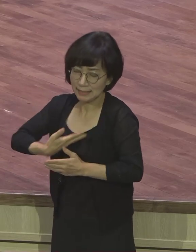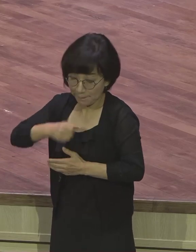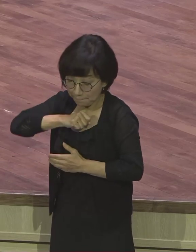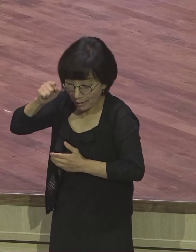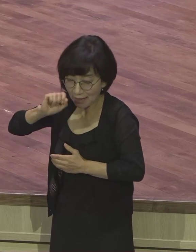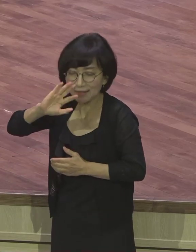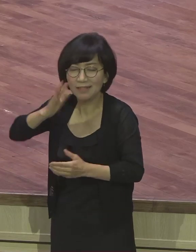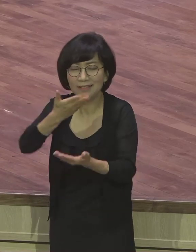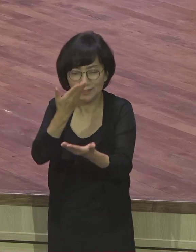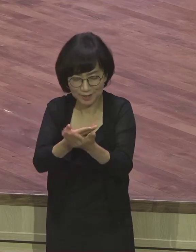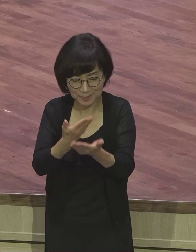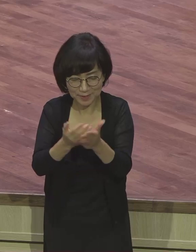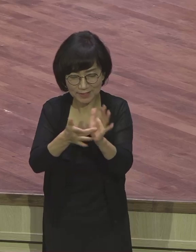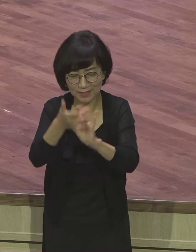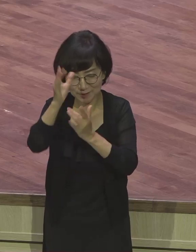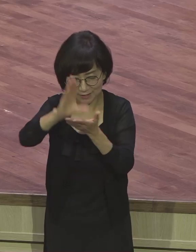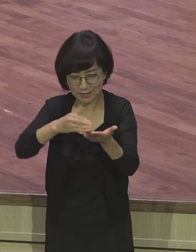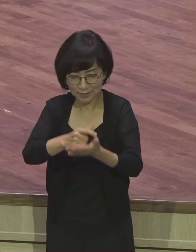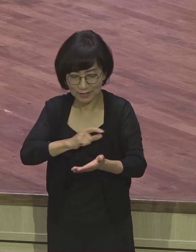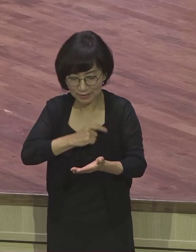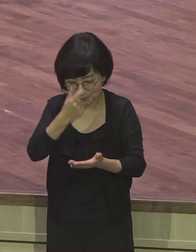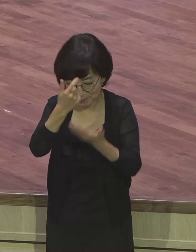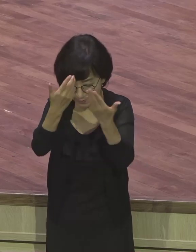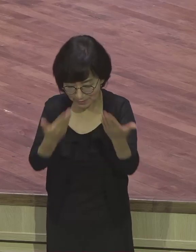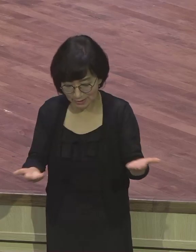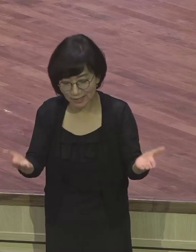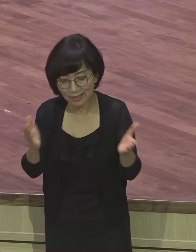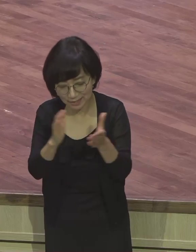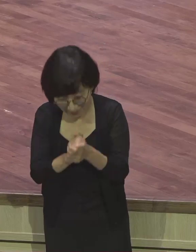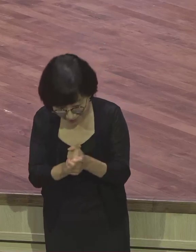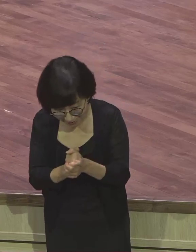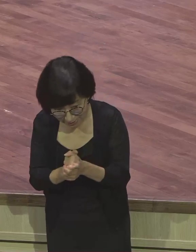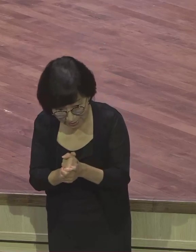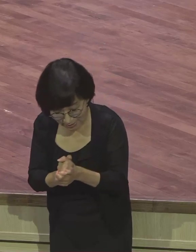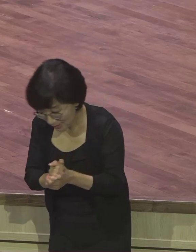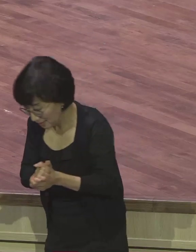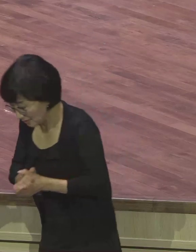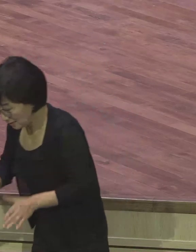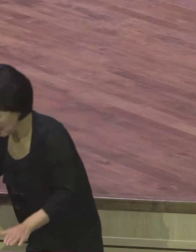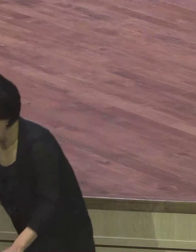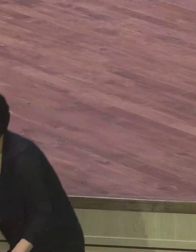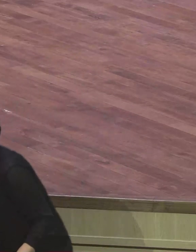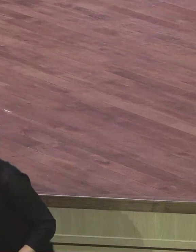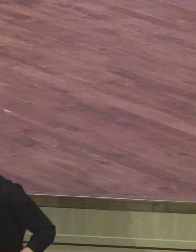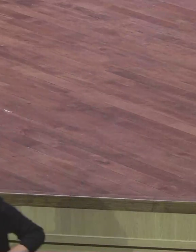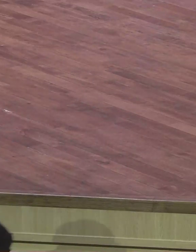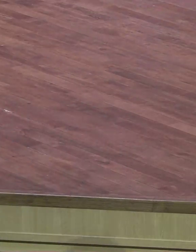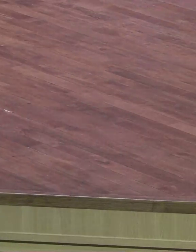주옵소서. 예수 이름 받들어 기도합니다. 아멘.